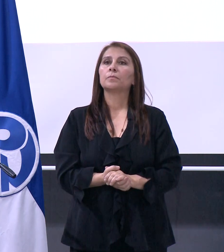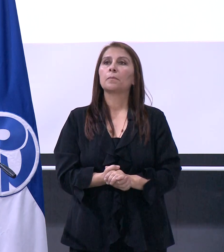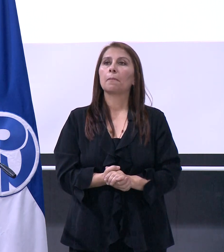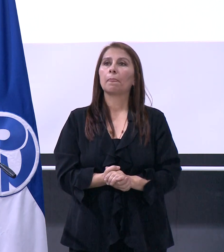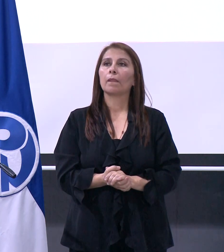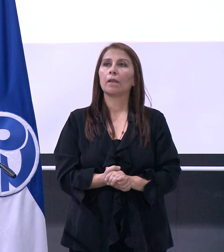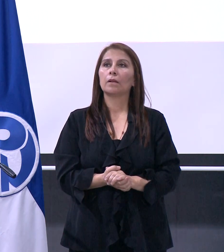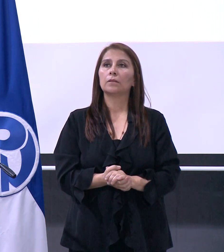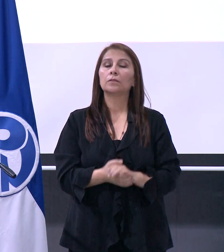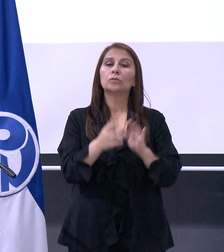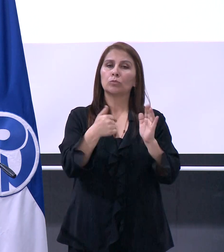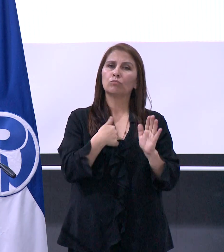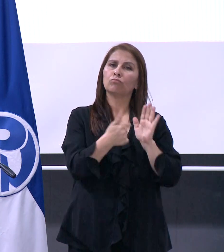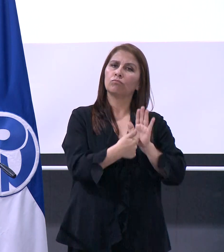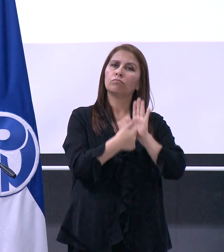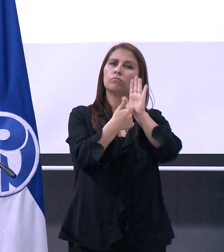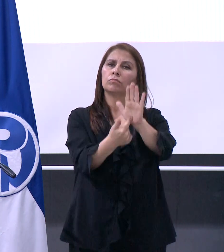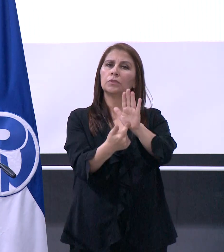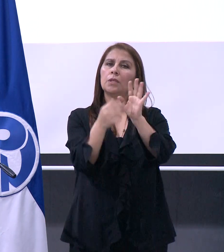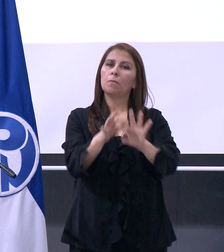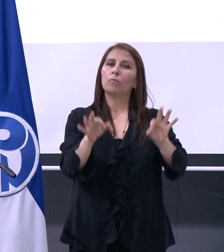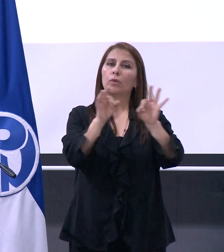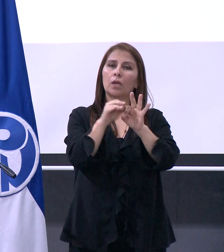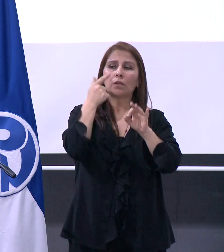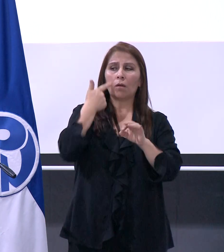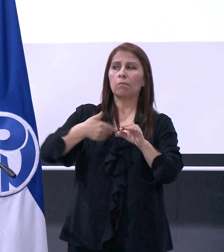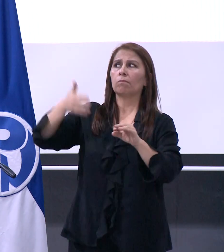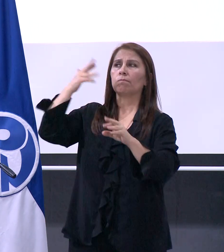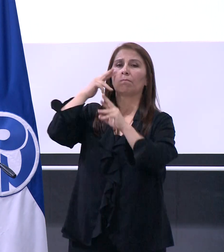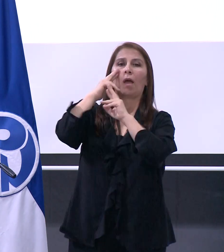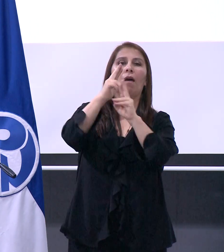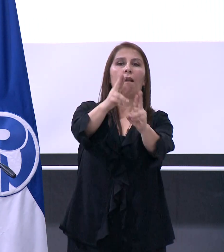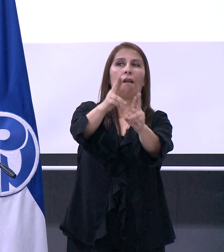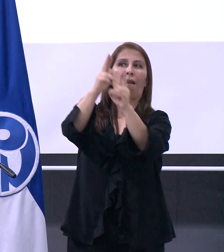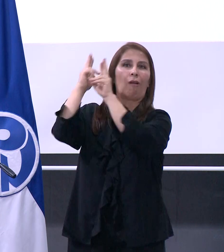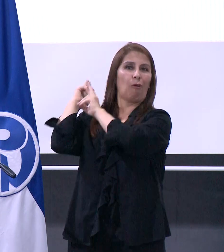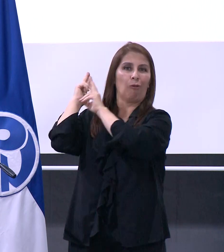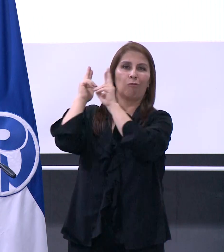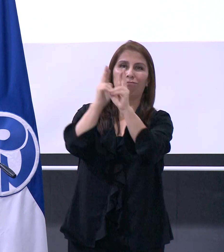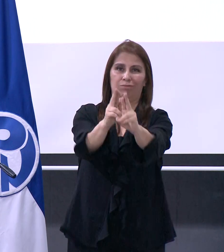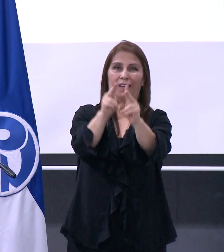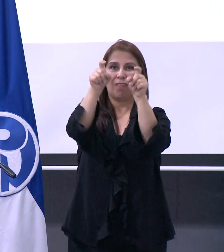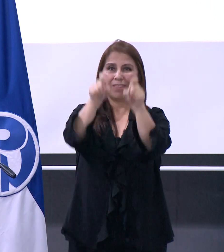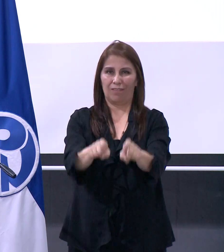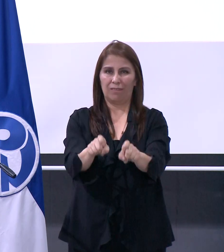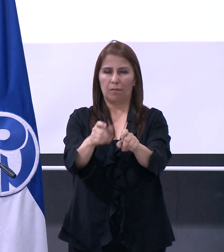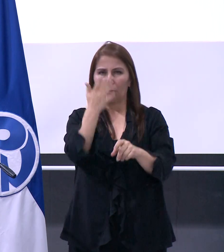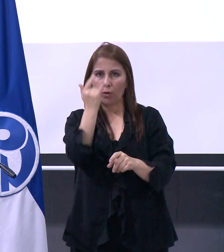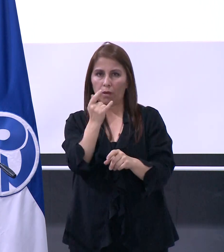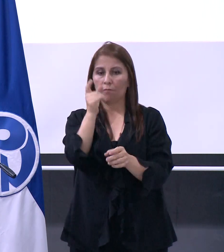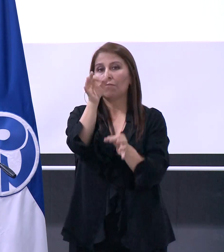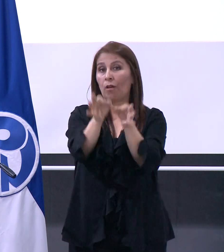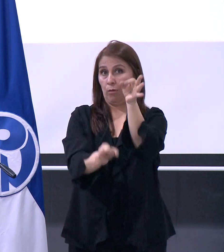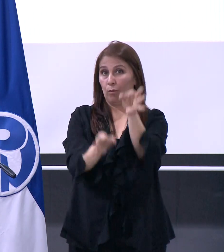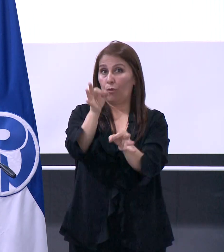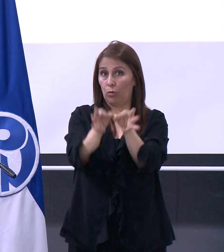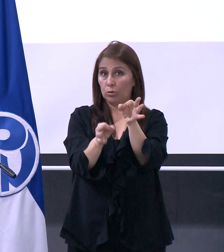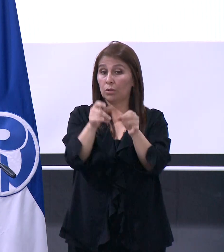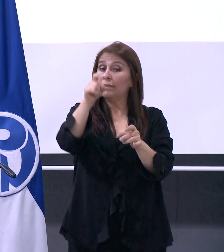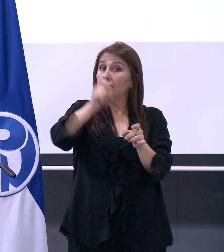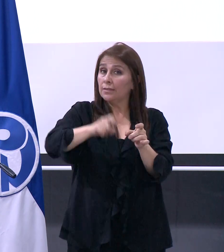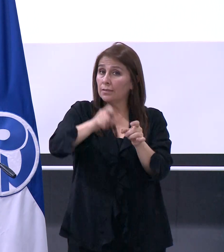mostraremos por qué reconocer el pasado desde 1927 resulta no sólo justo sino